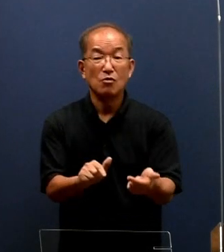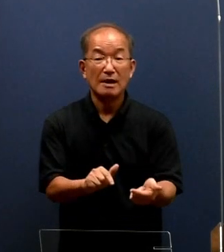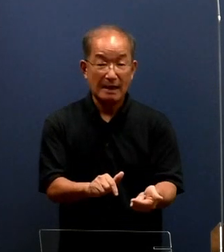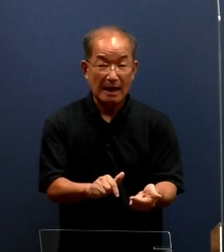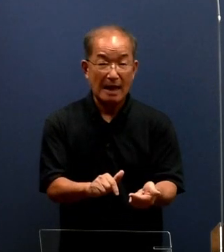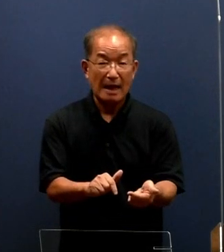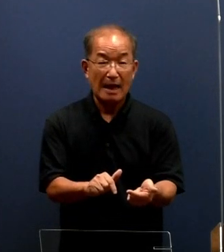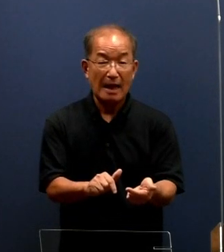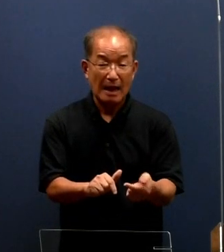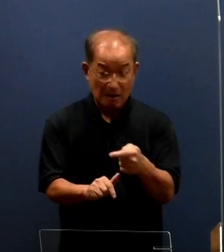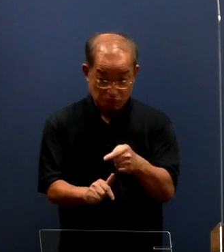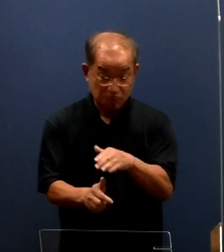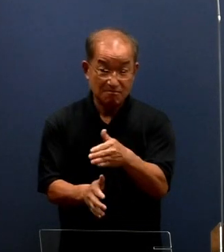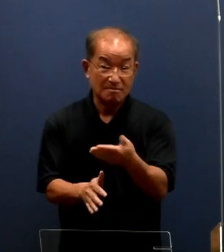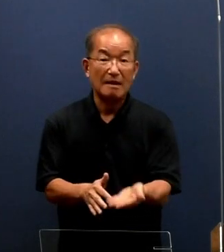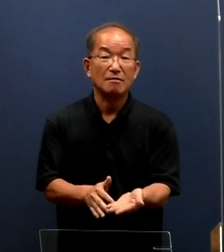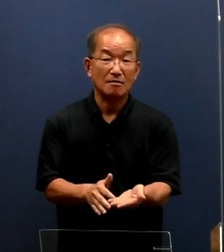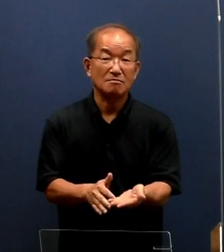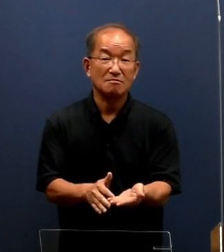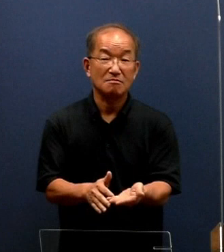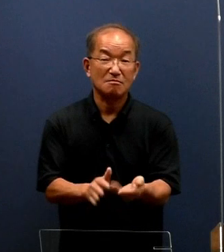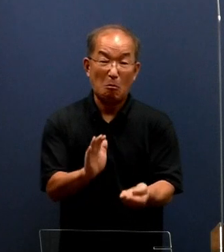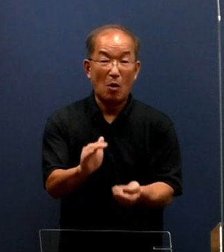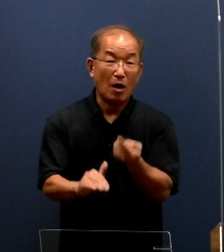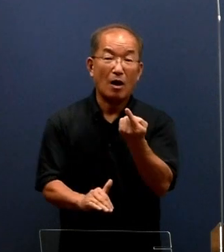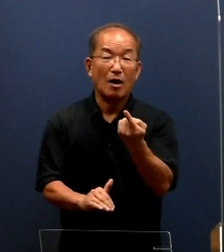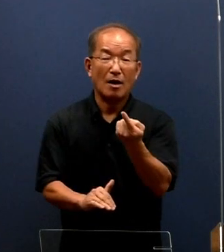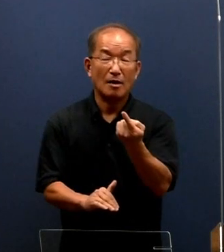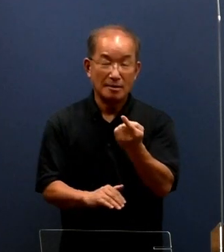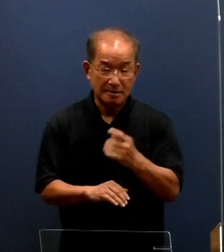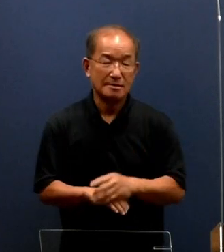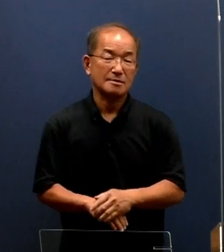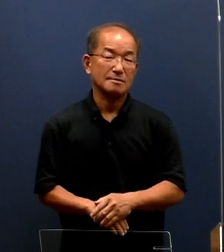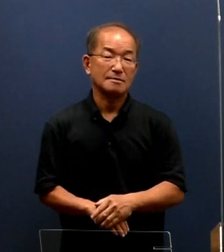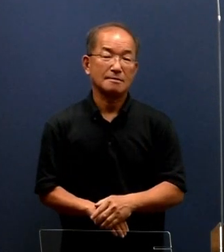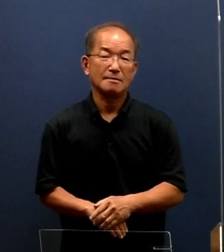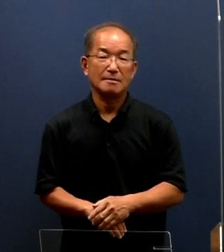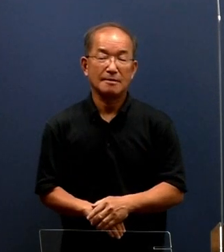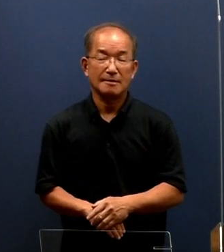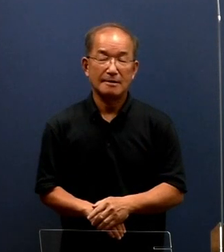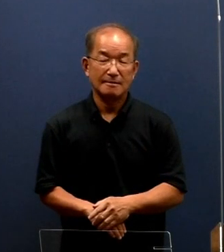遅れることでなくなるっていう、その、まあ、